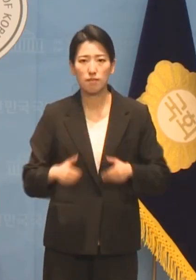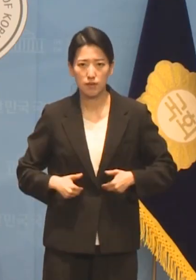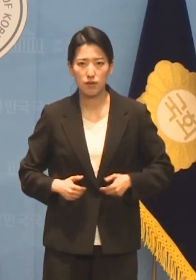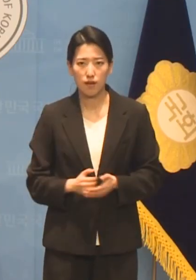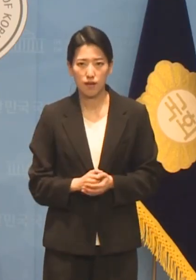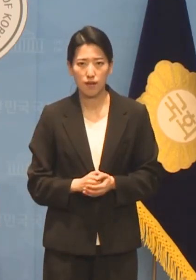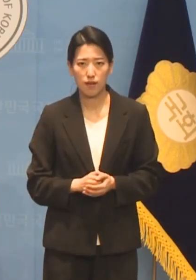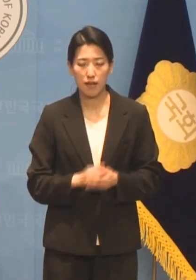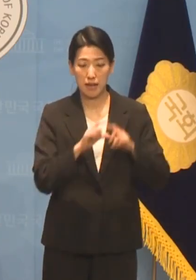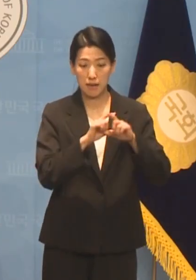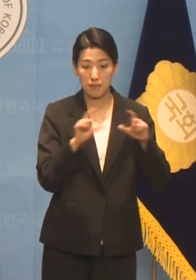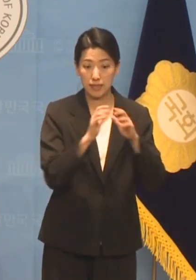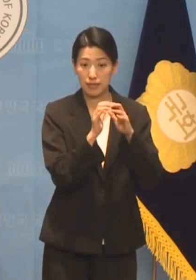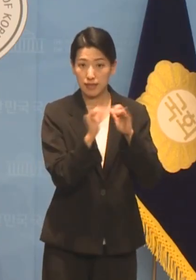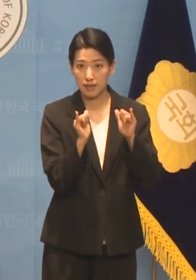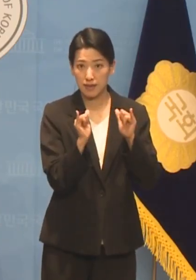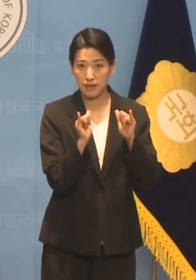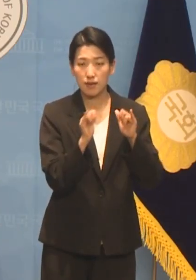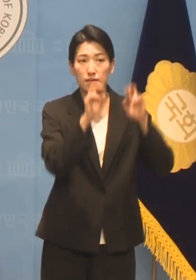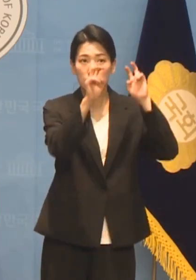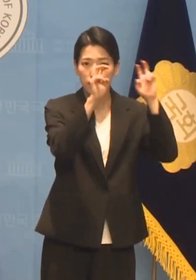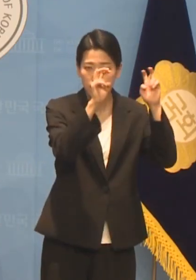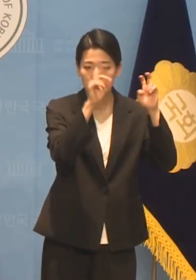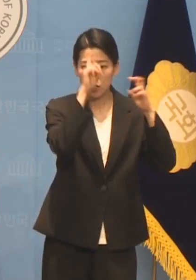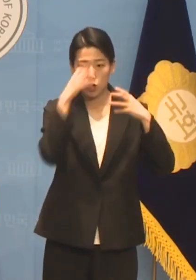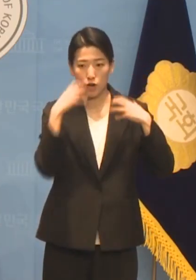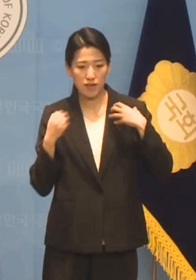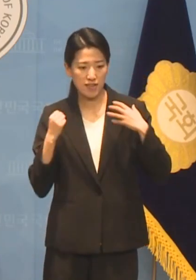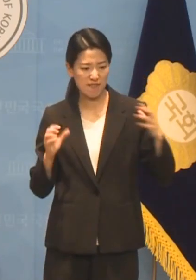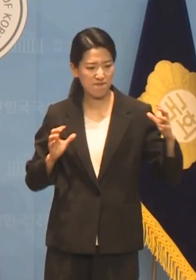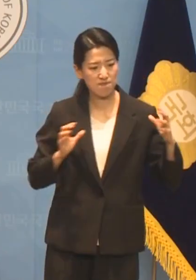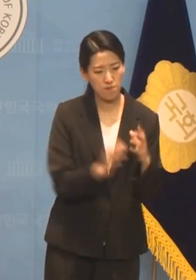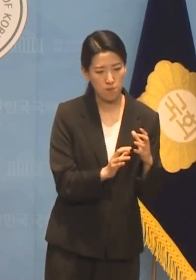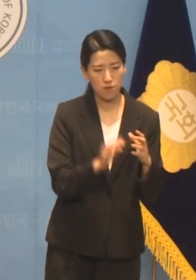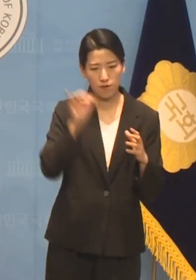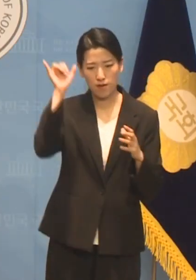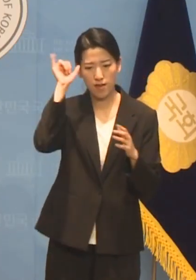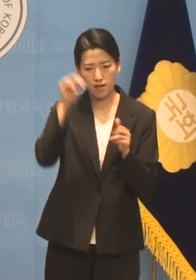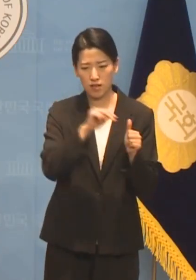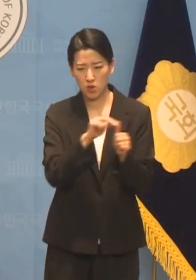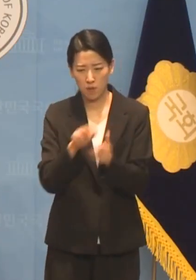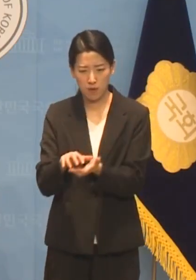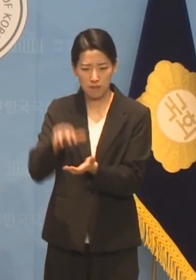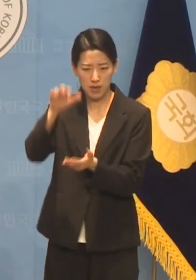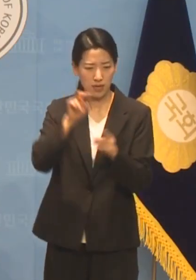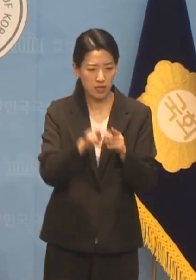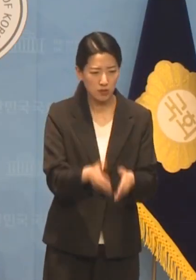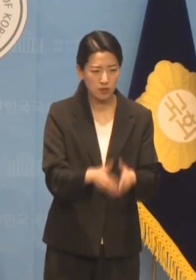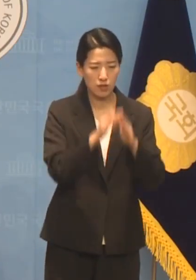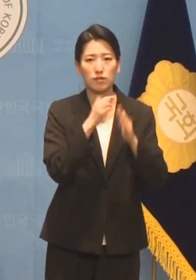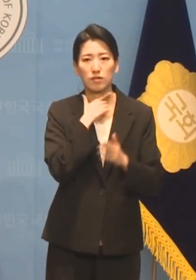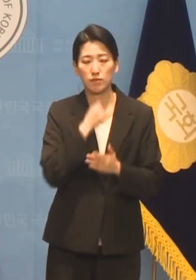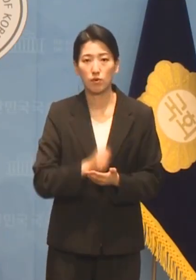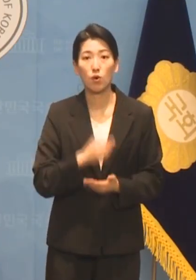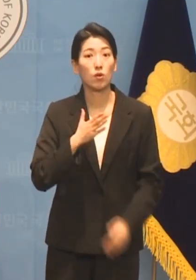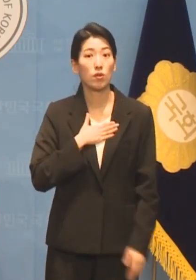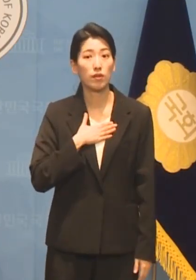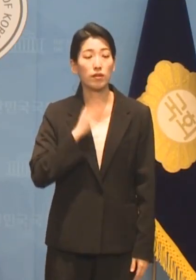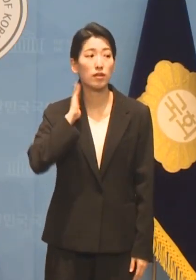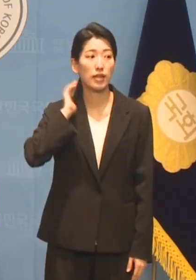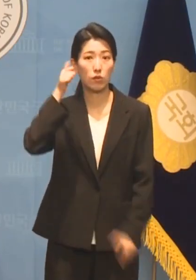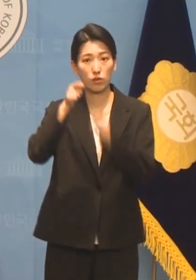총력으로 국가 컴퓨팅 인프라 총력전을 펼치겠습니다. 첫째, 대통령